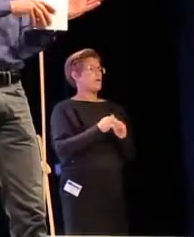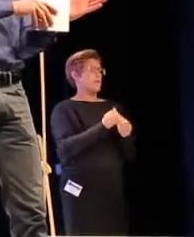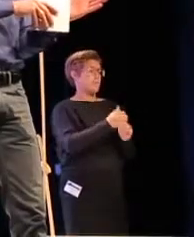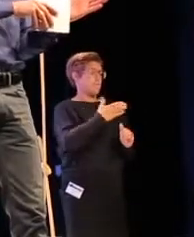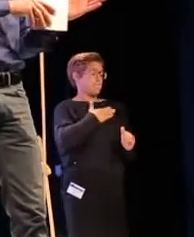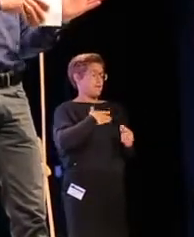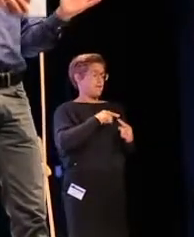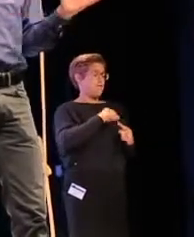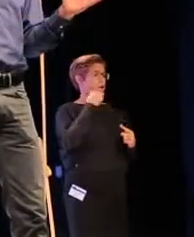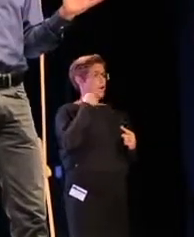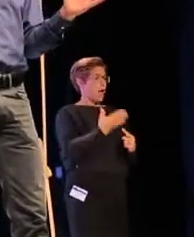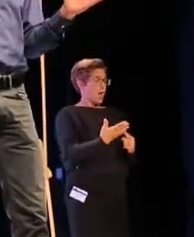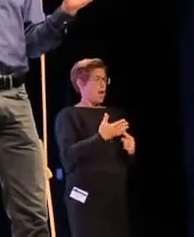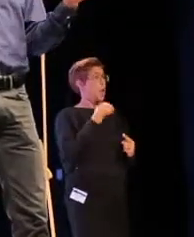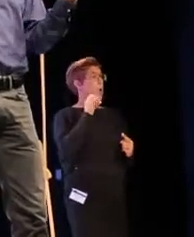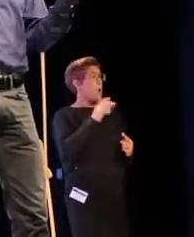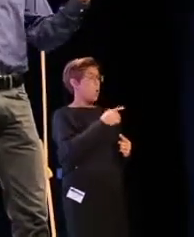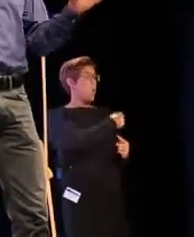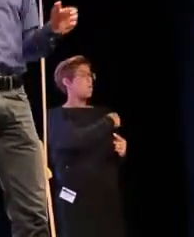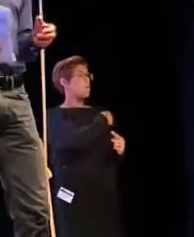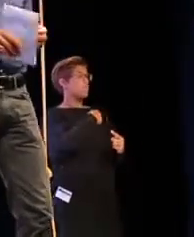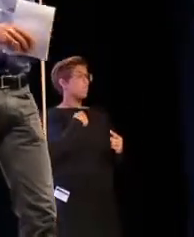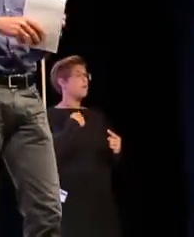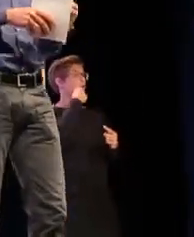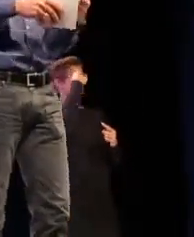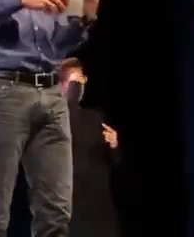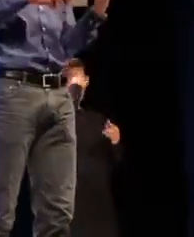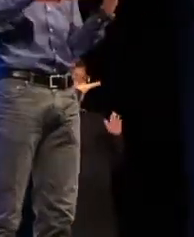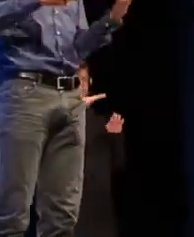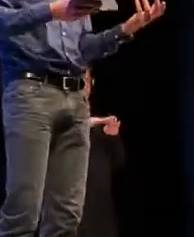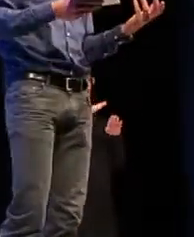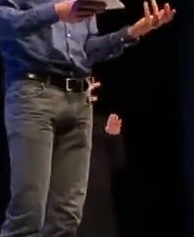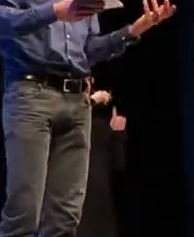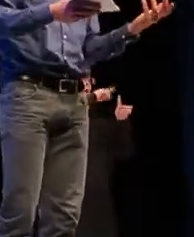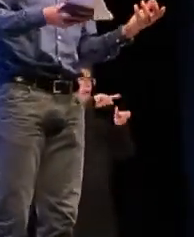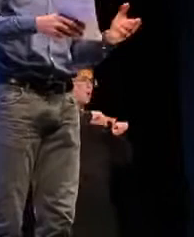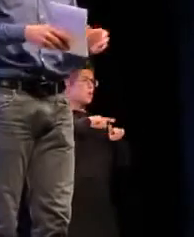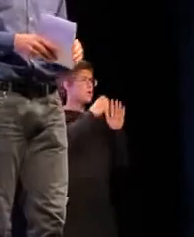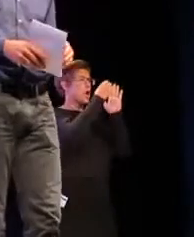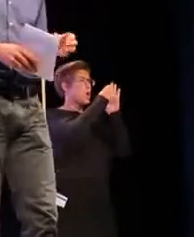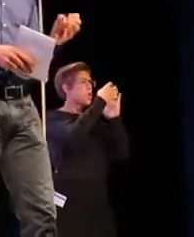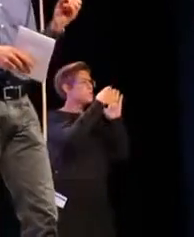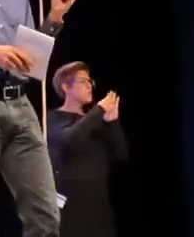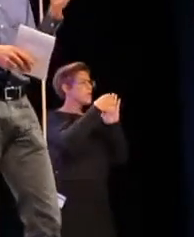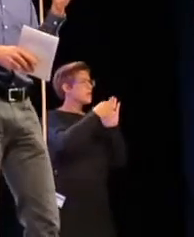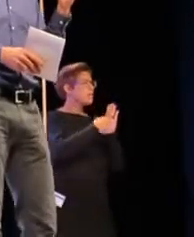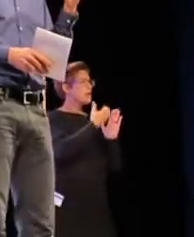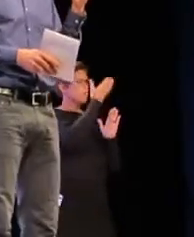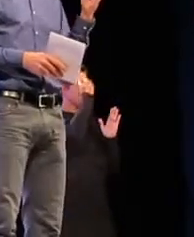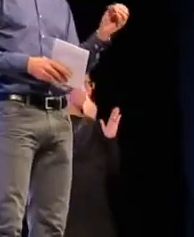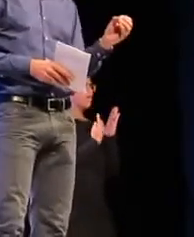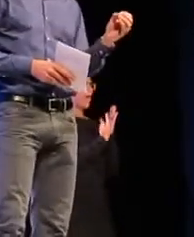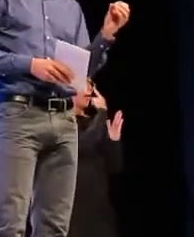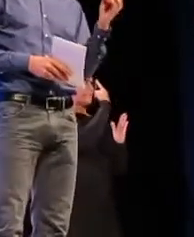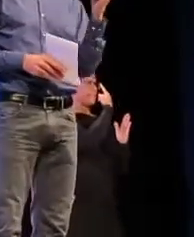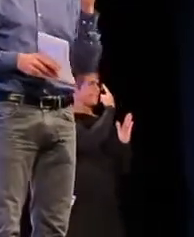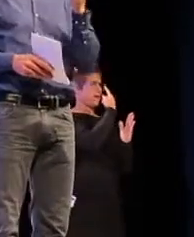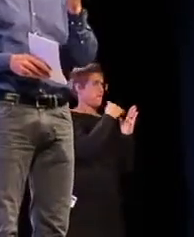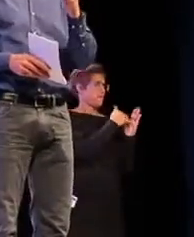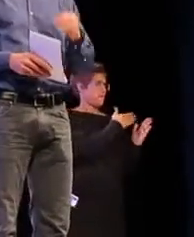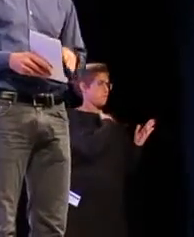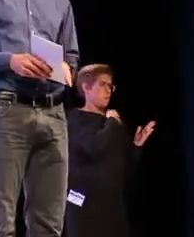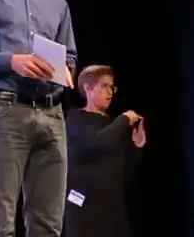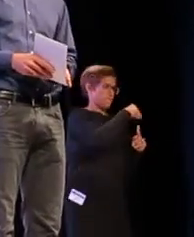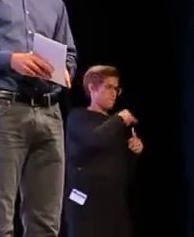sätt. Att om man listar alla de konsekvenser vi har väldigt god grund för att idag artikulera när det